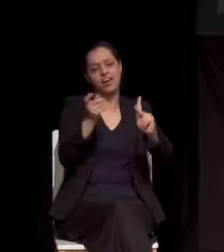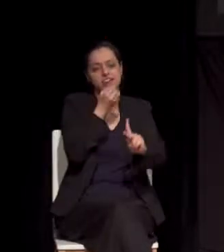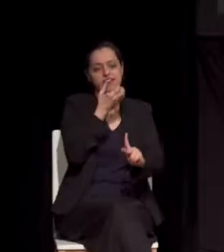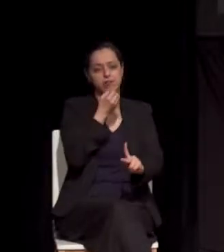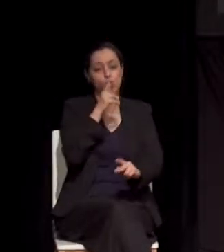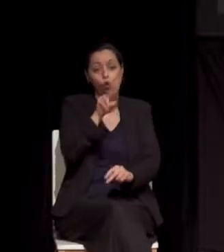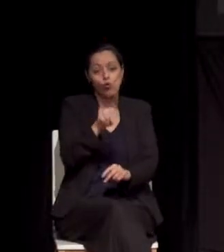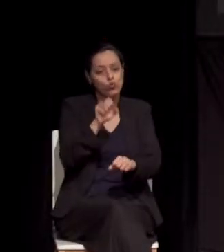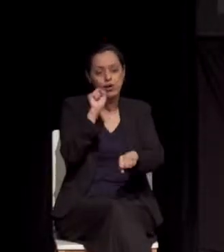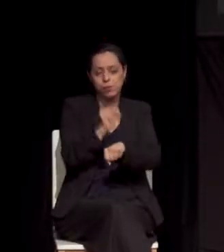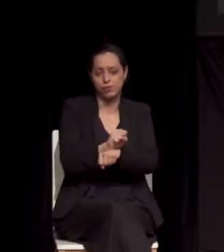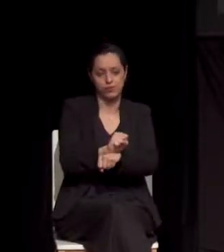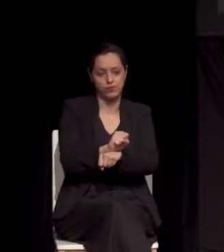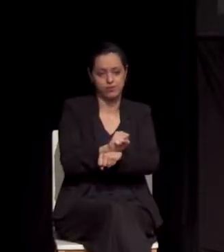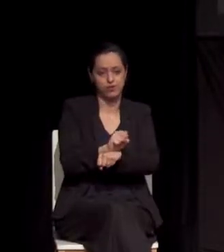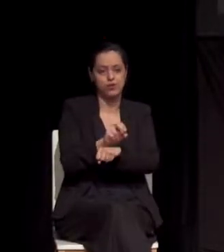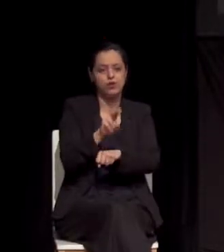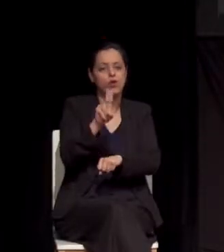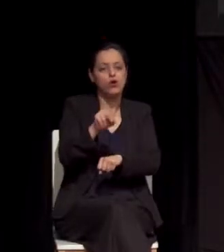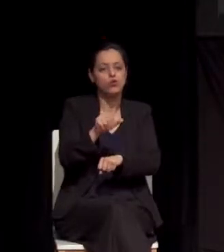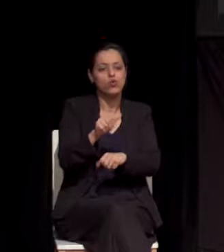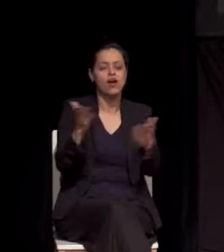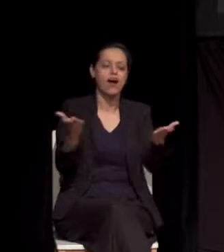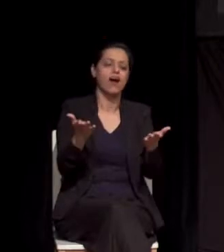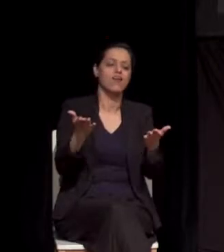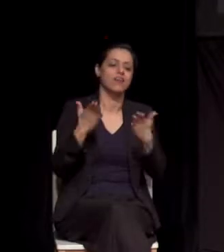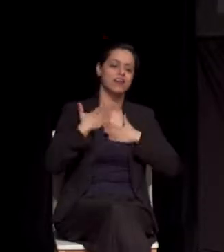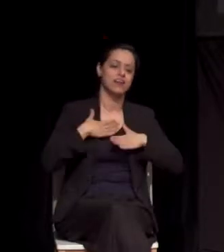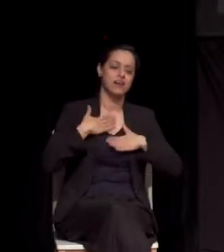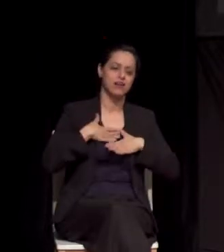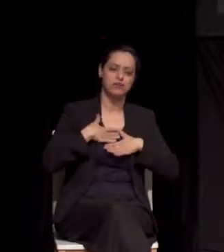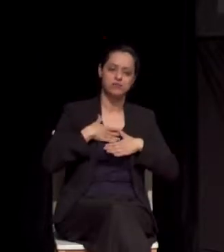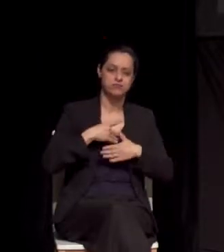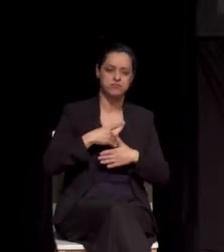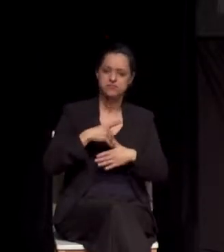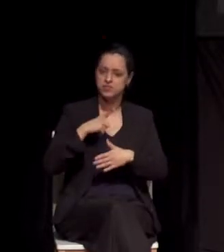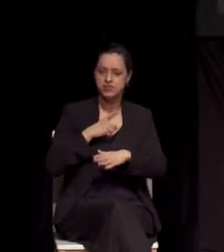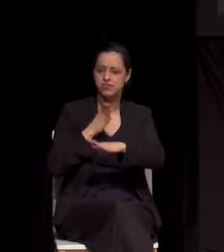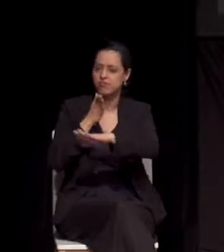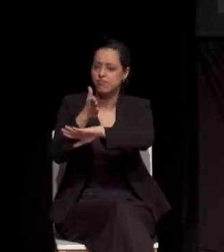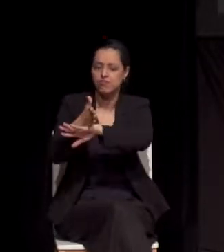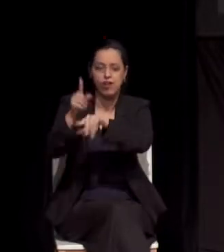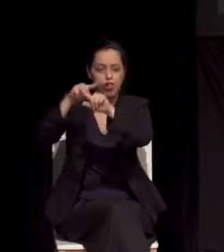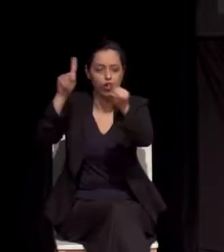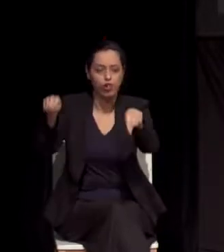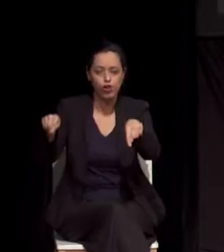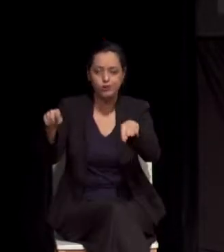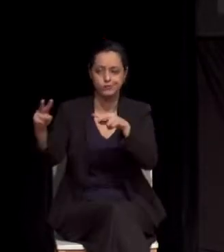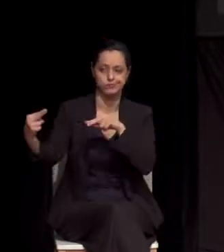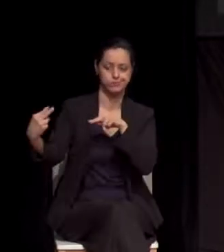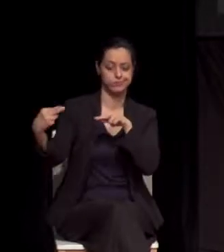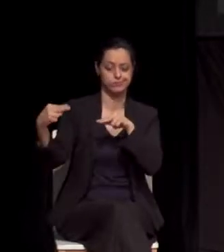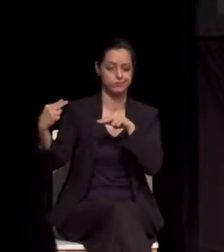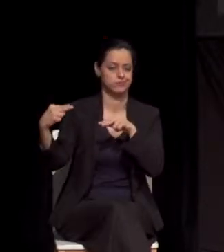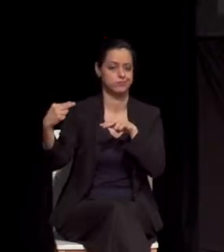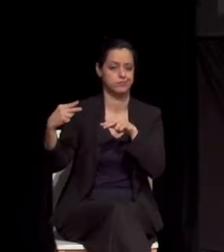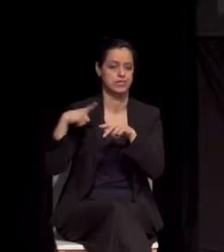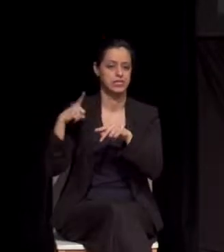para respirar. A gente continuou entrando na loja e sendo seguido